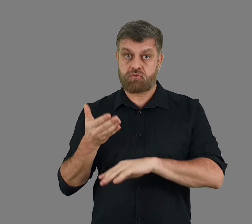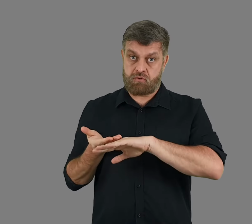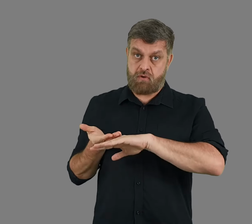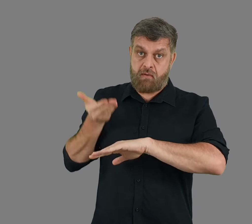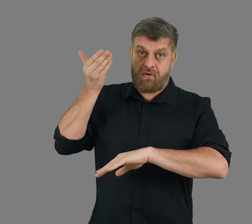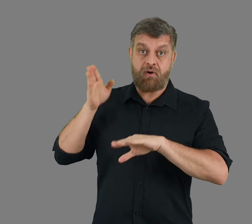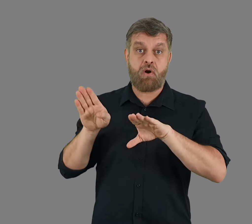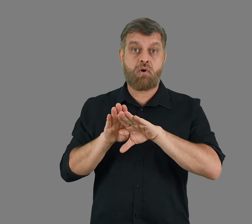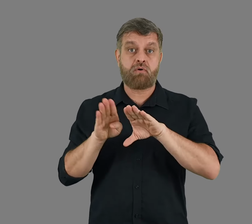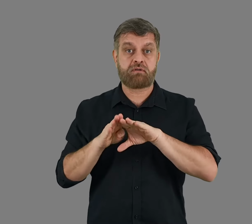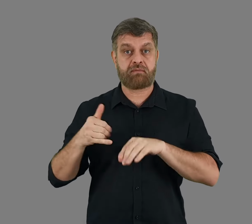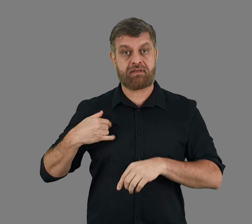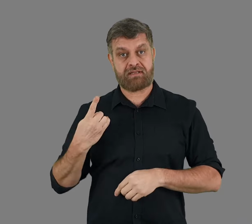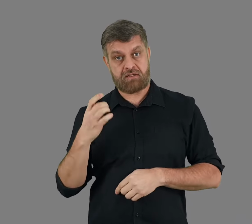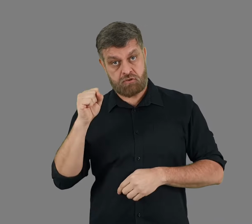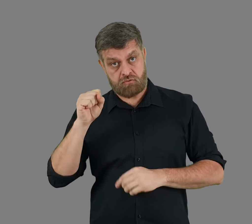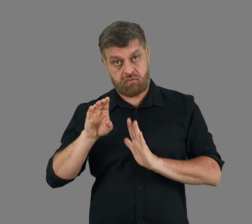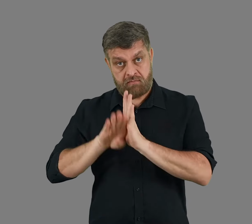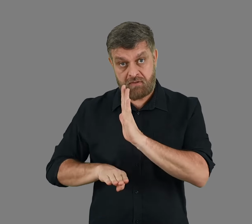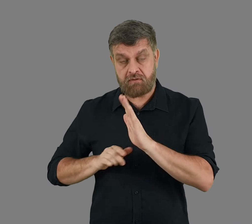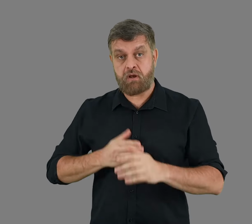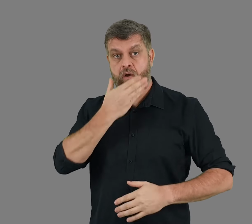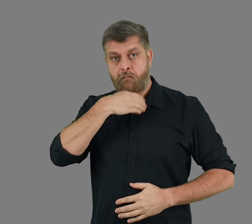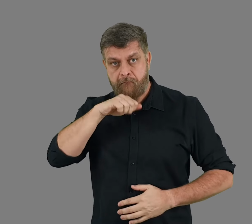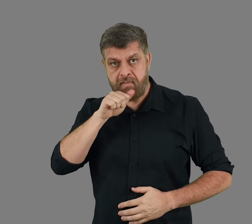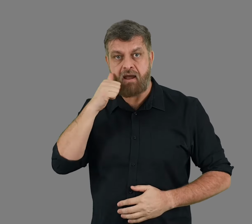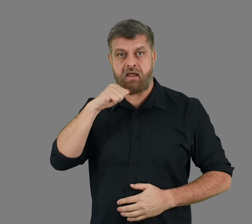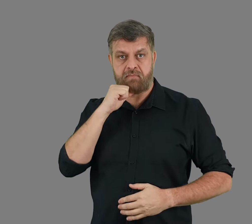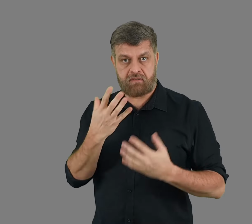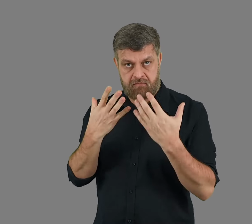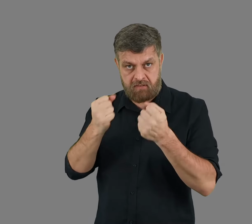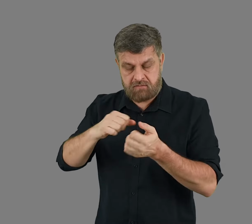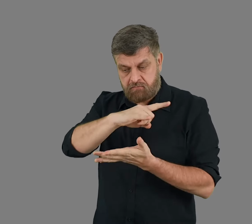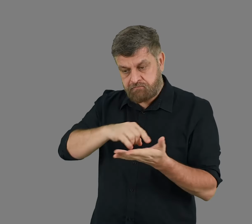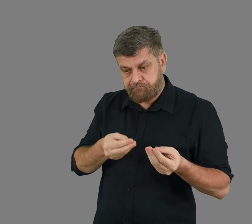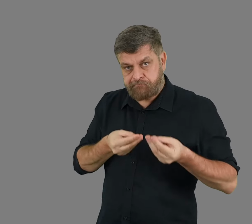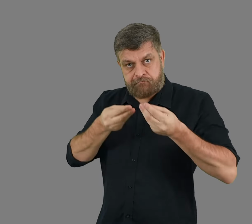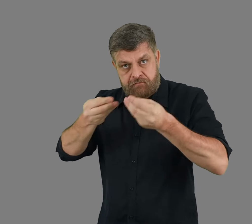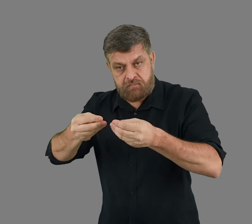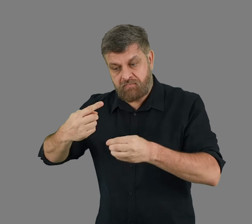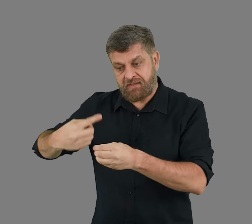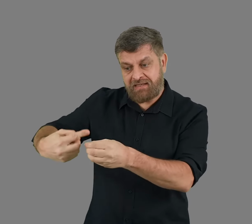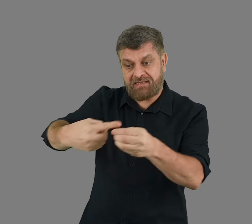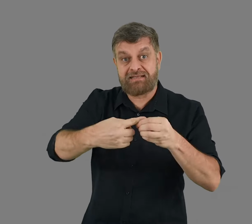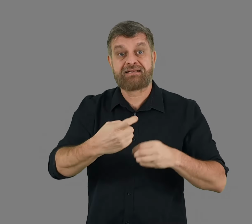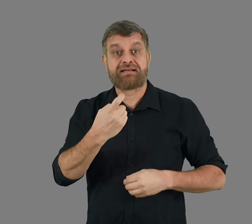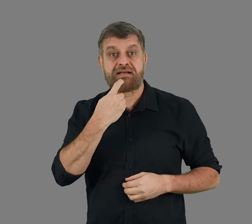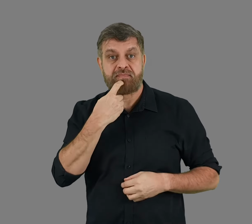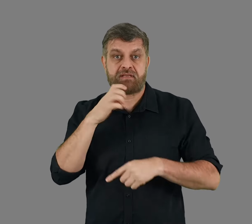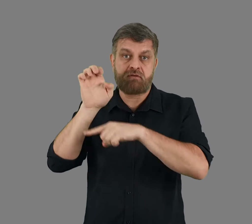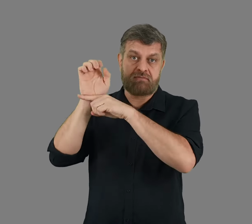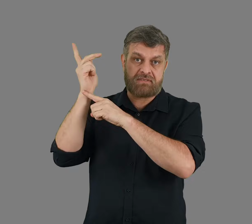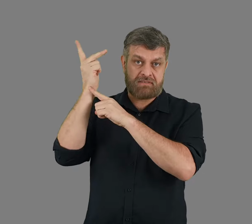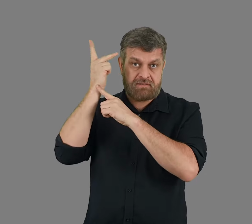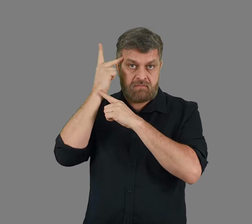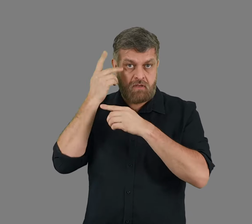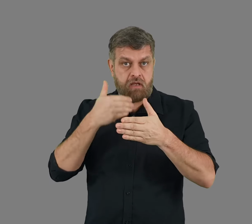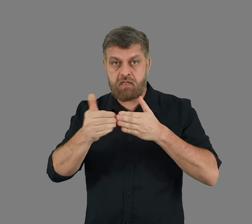de 18 anos legalmente autorizadas da cidade de Campinas e demais cidades do estado de São Paulo, independentemente de classe